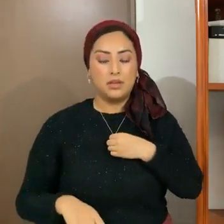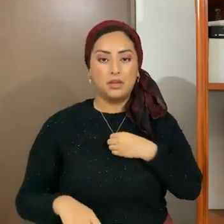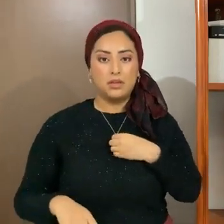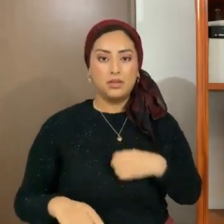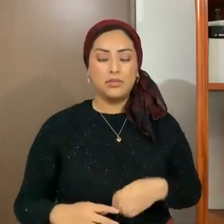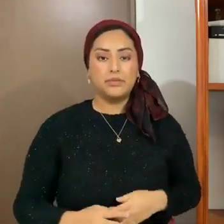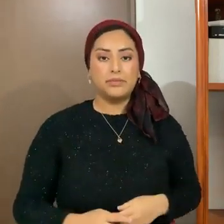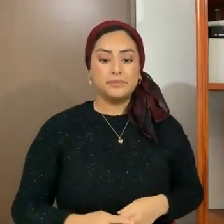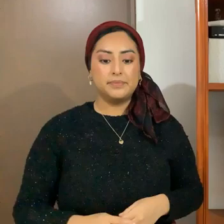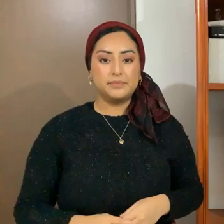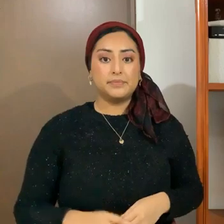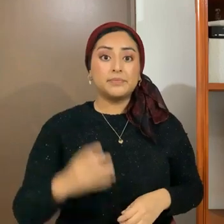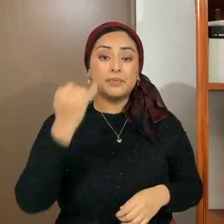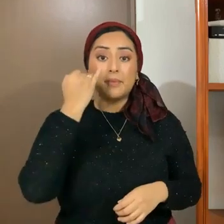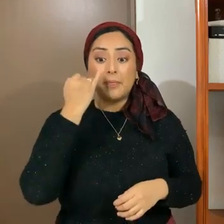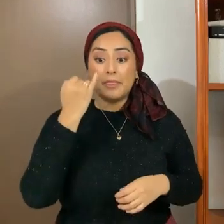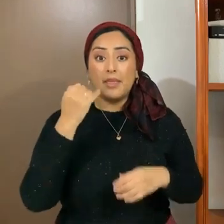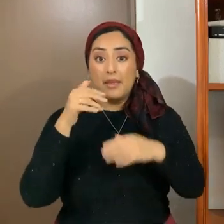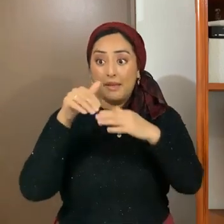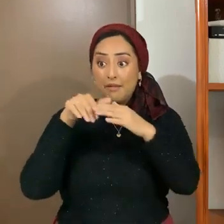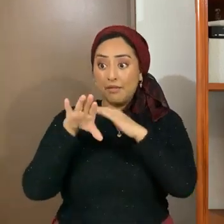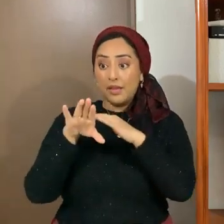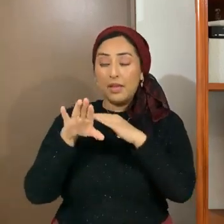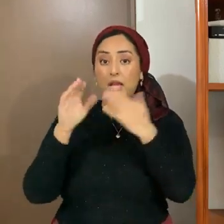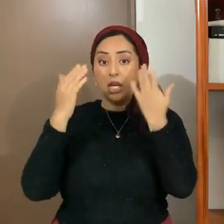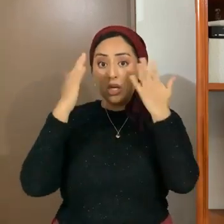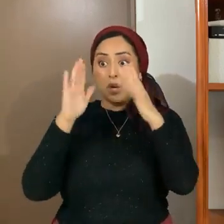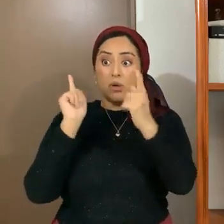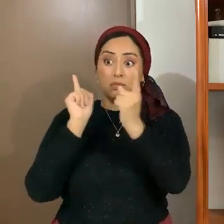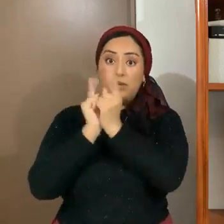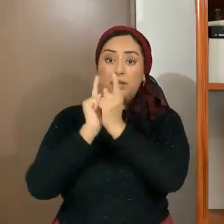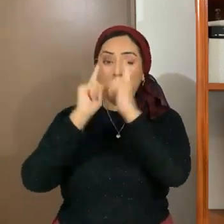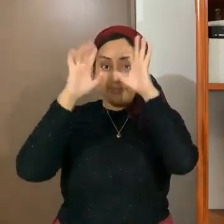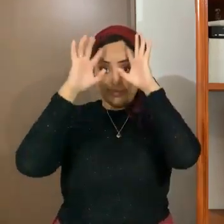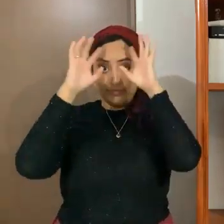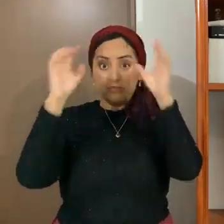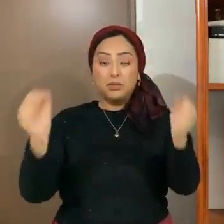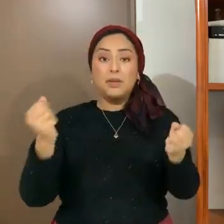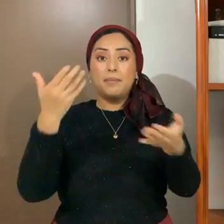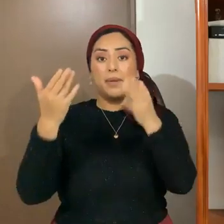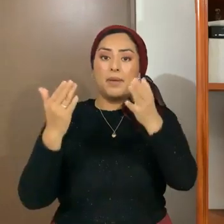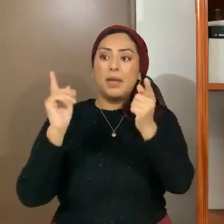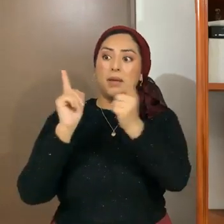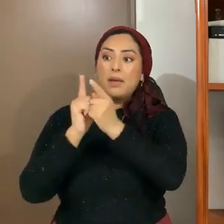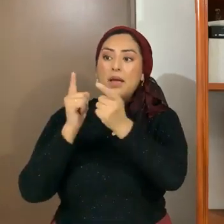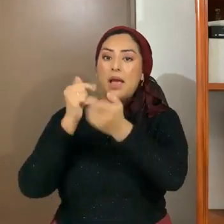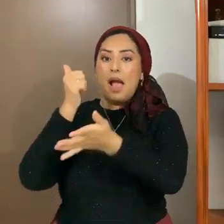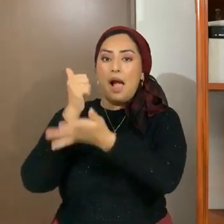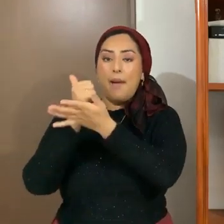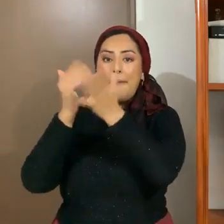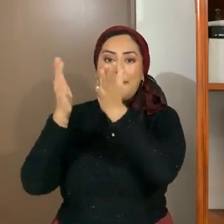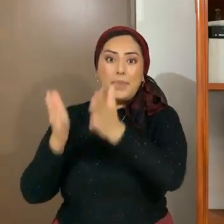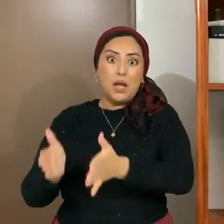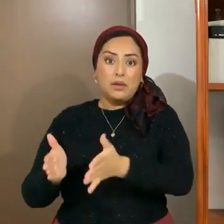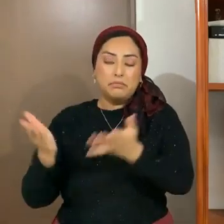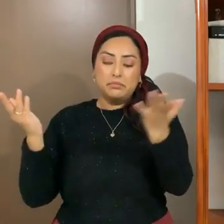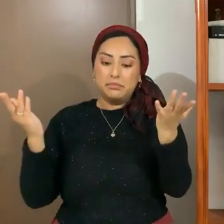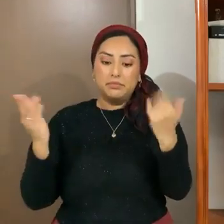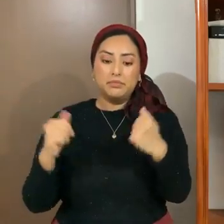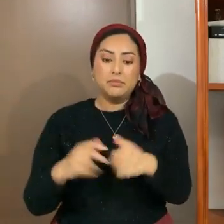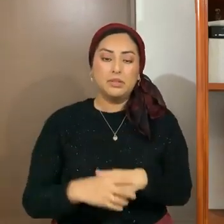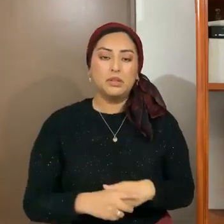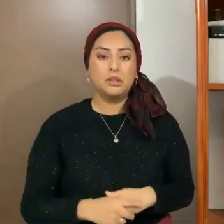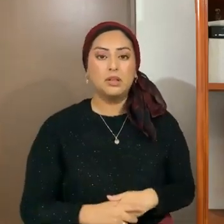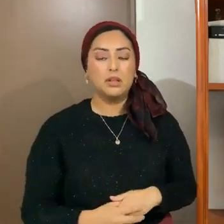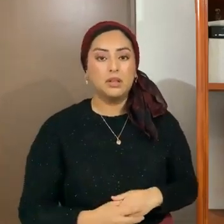si te la dan. Y aunque te la den, no te garantizamos que veas al presidente, puedes ver a un ayudante, y aunque vieras al presidente, no te garantizamos